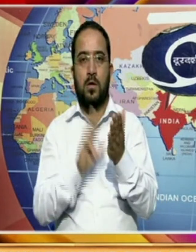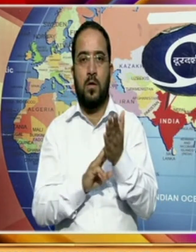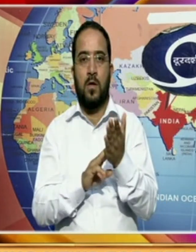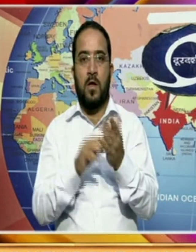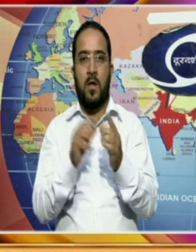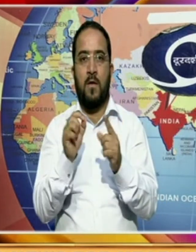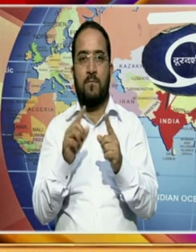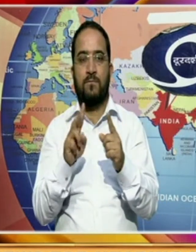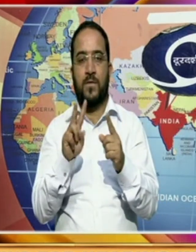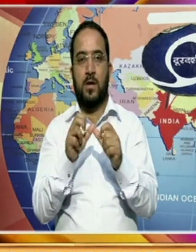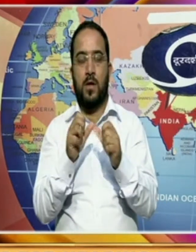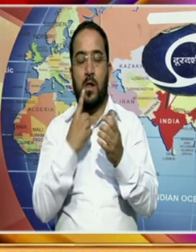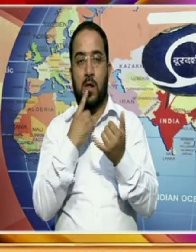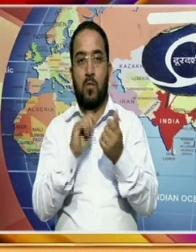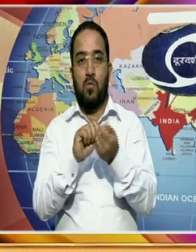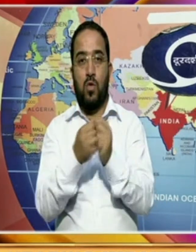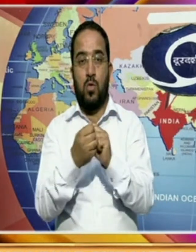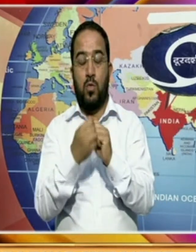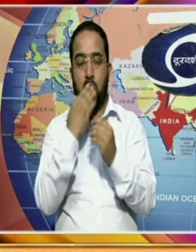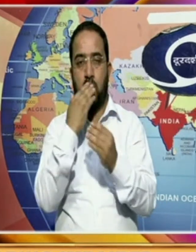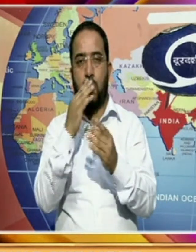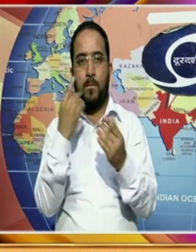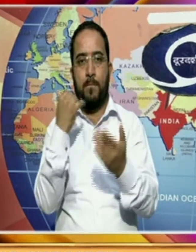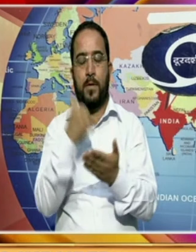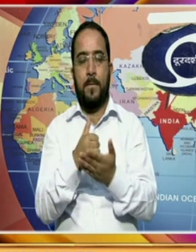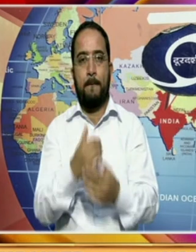के जरिए शामिल रहे।